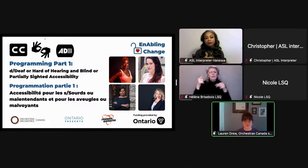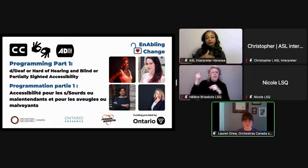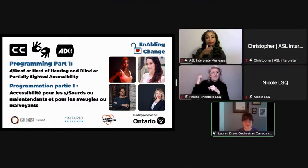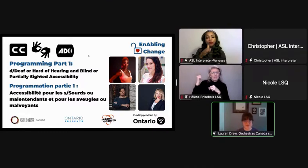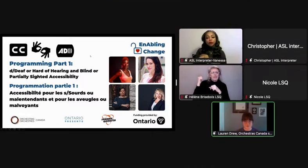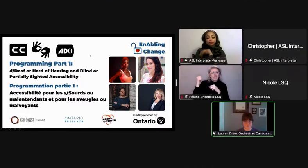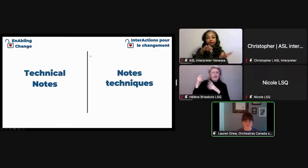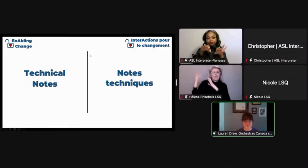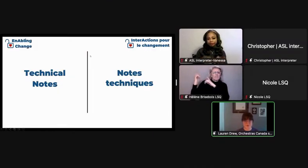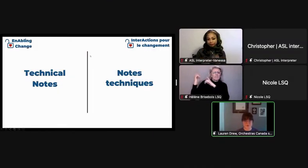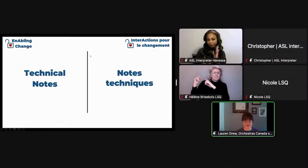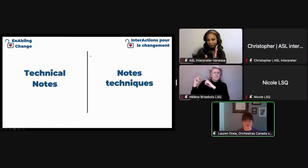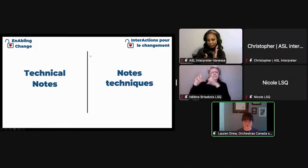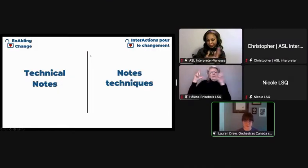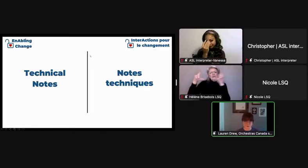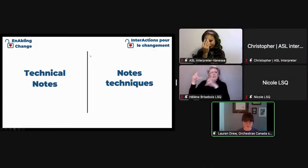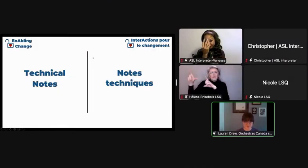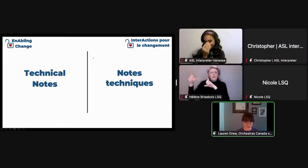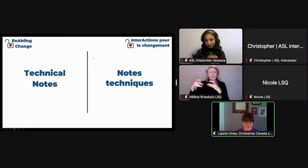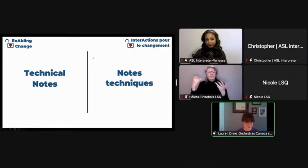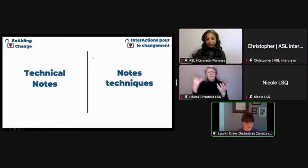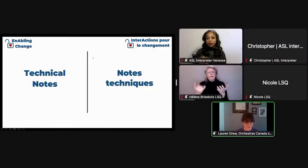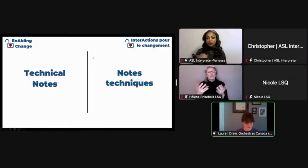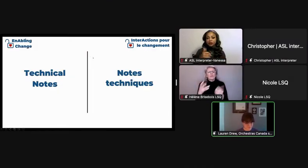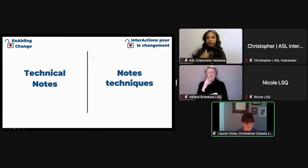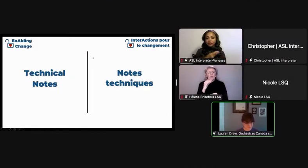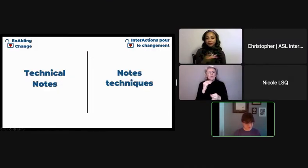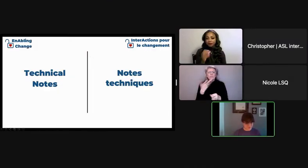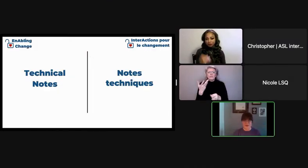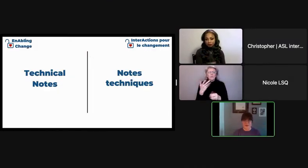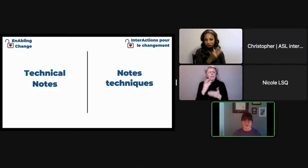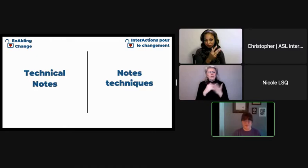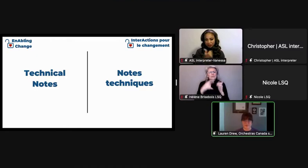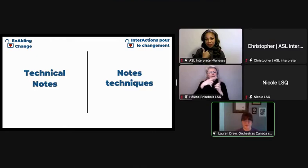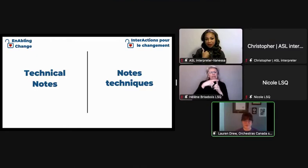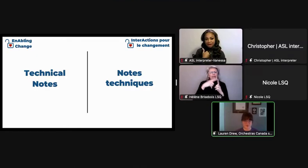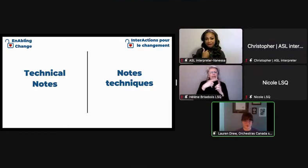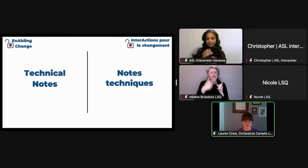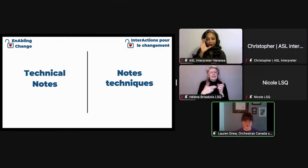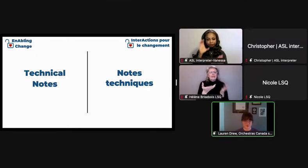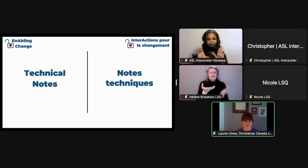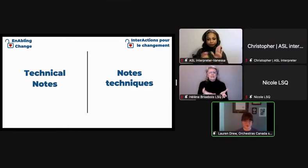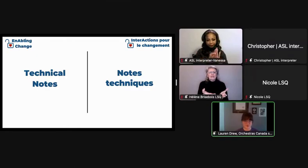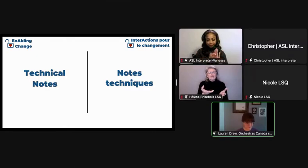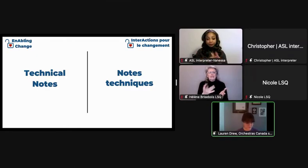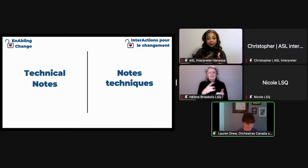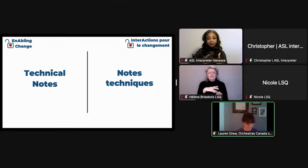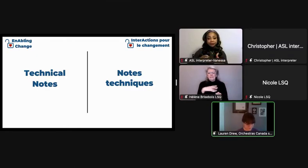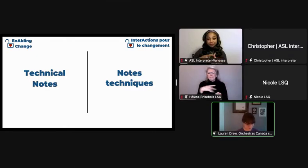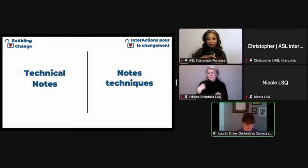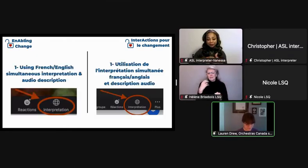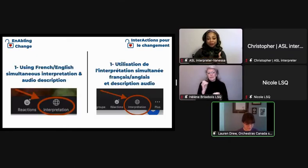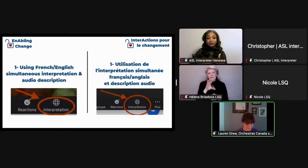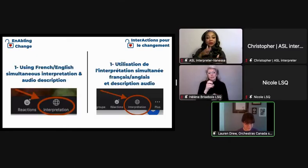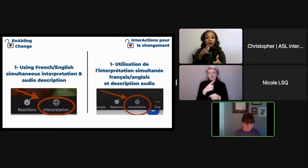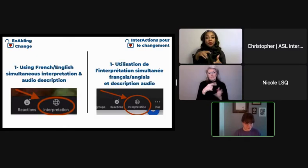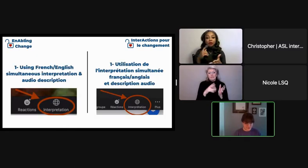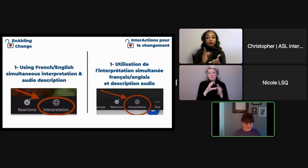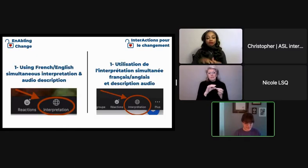moi. Donc, je vais vous parler un peu de l'aspect technique. Donc, ici, il y a quelques diapositives.